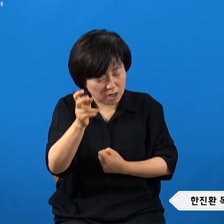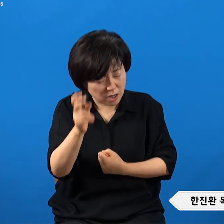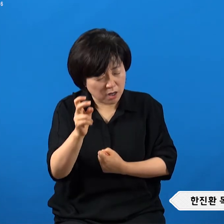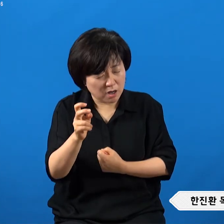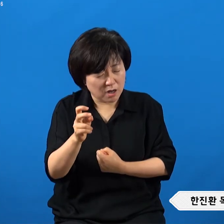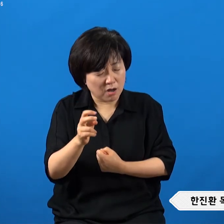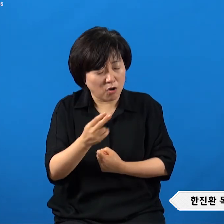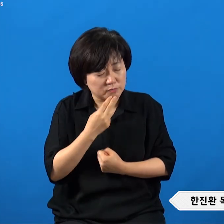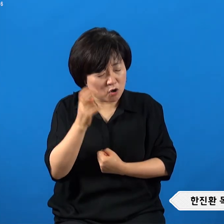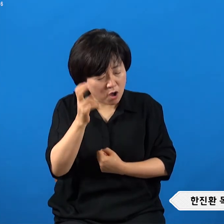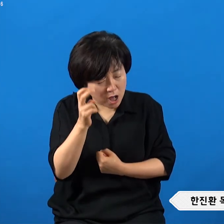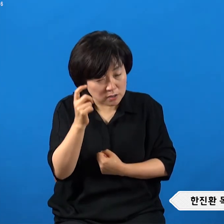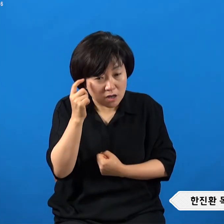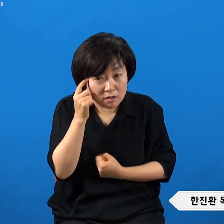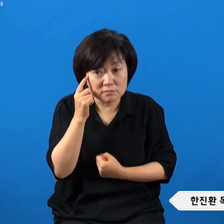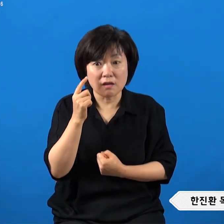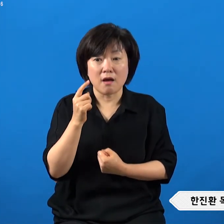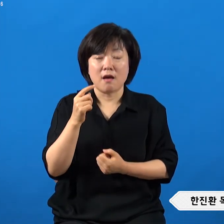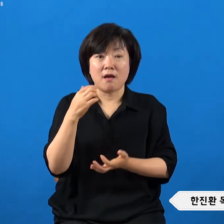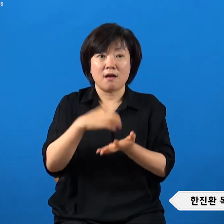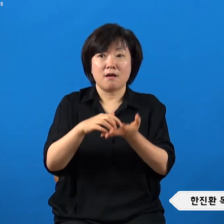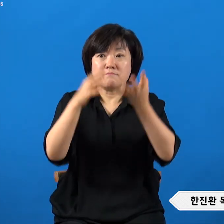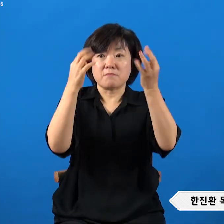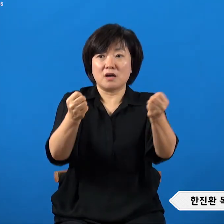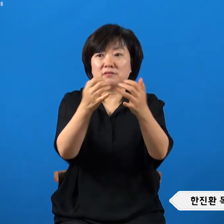것을 본 것입니다.